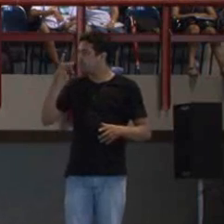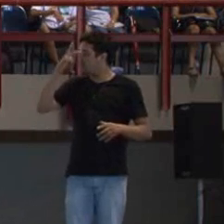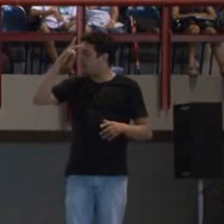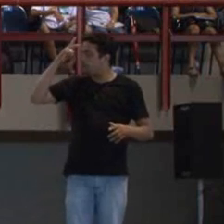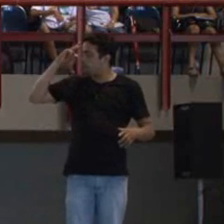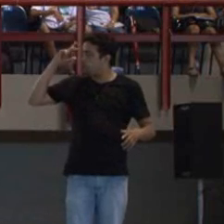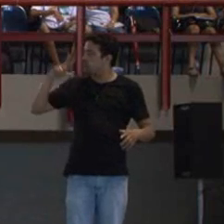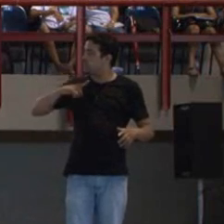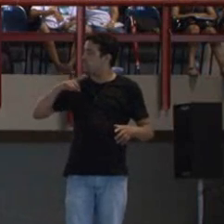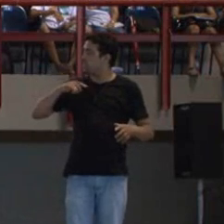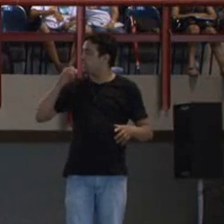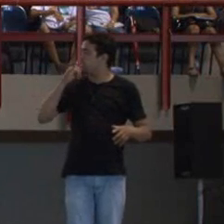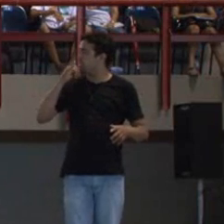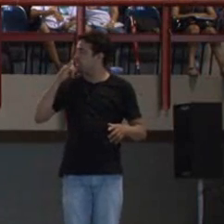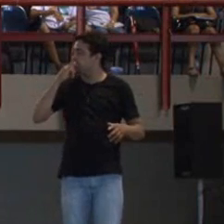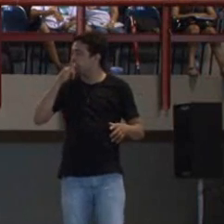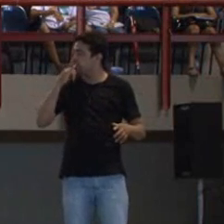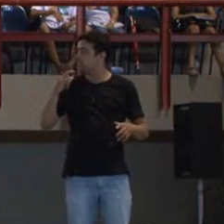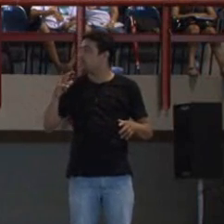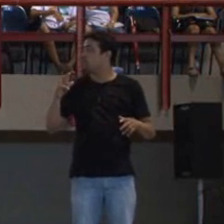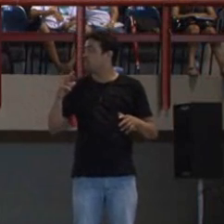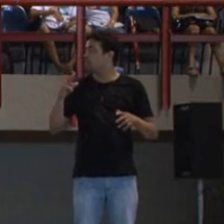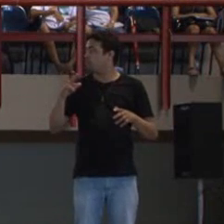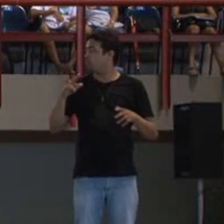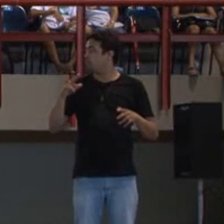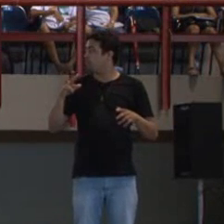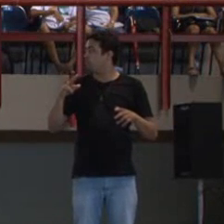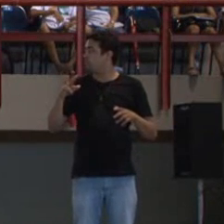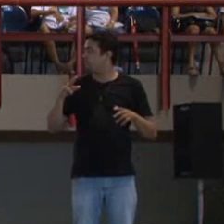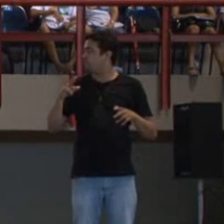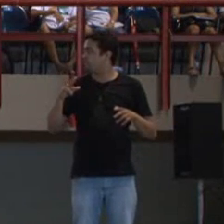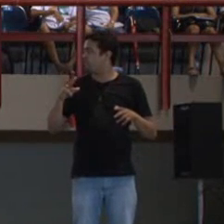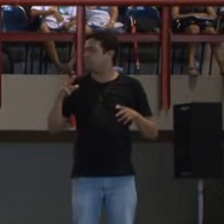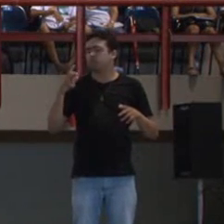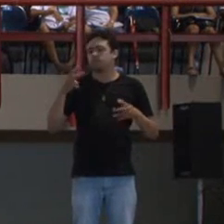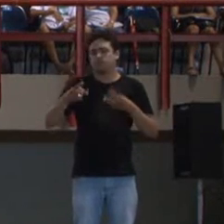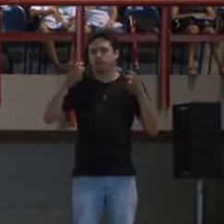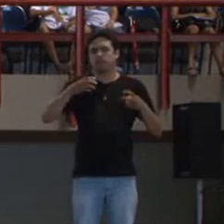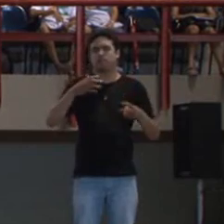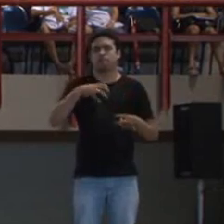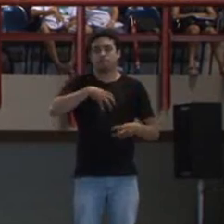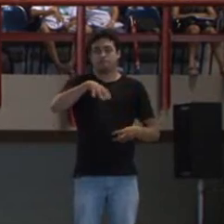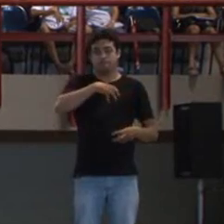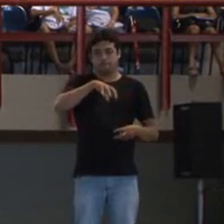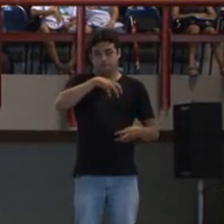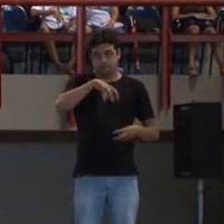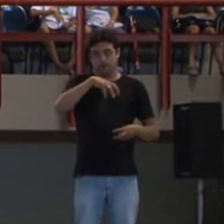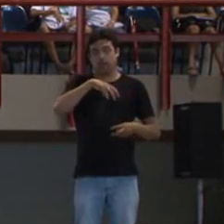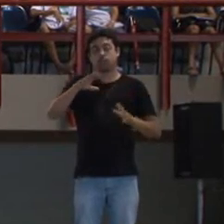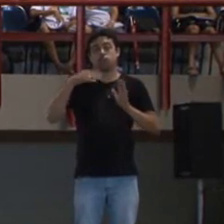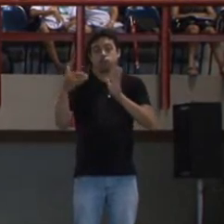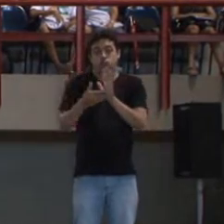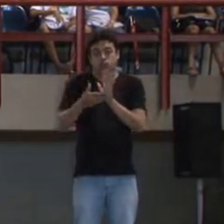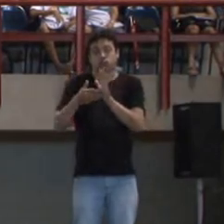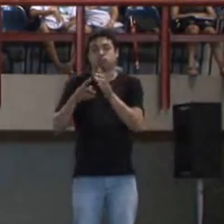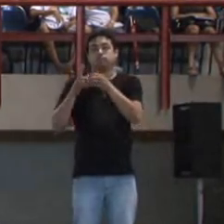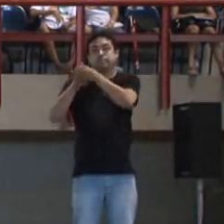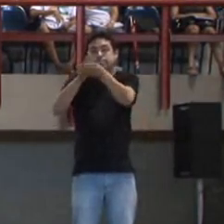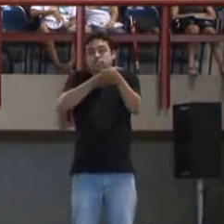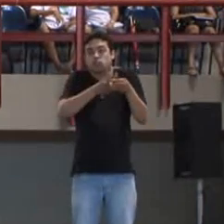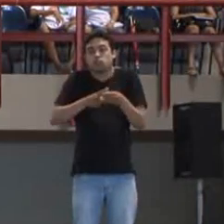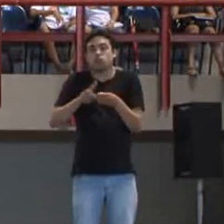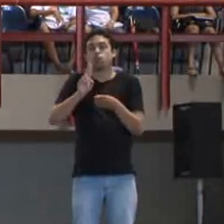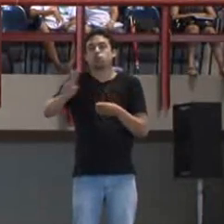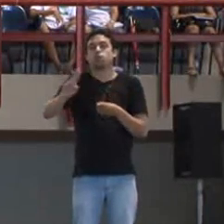que a gente tem na Bahia, que você abre e a Bahia, não sei se vocês já notaram, todas as cidadezinhas do interior do Brasil, o nome